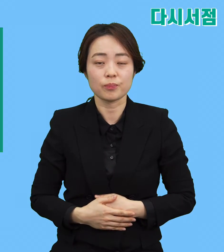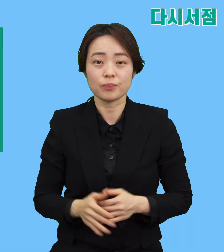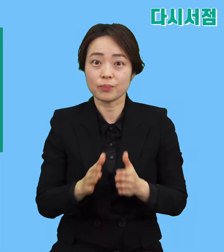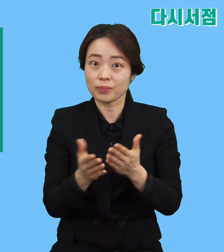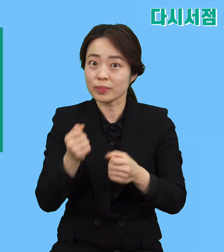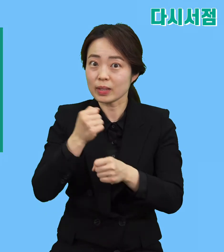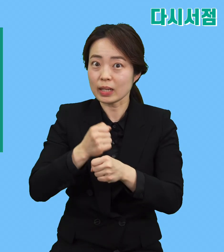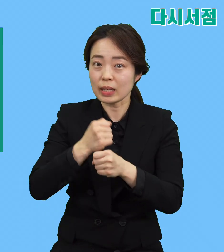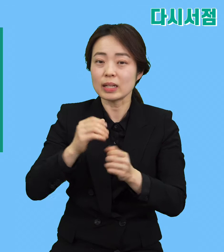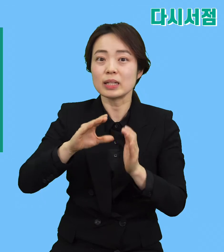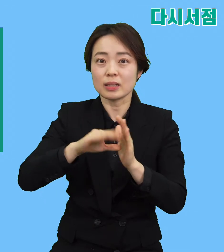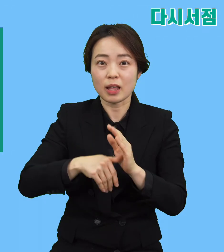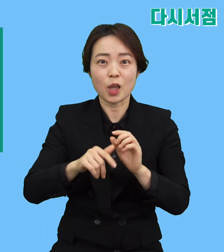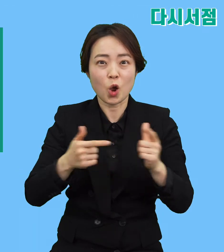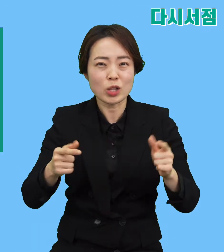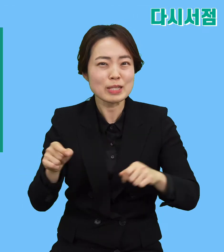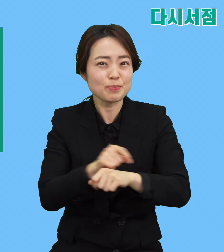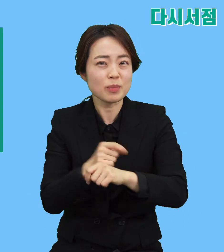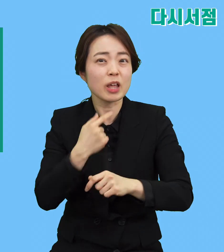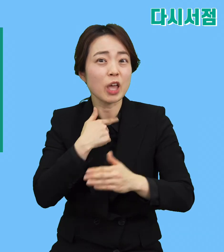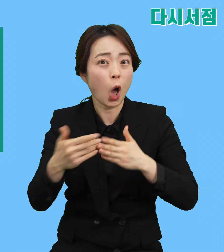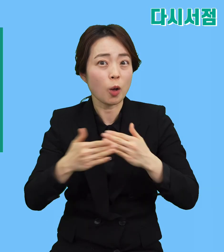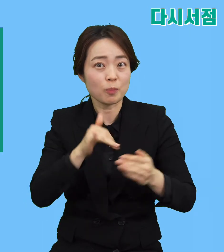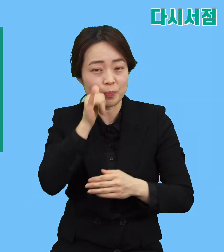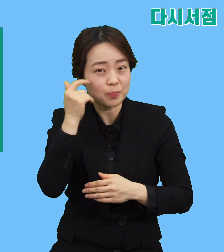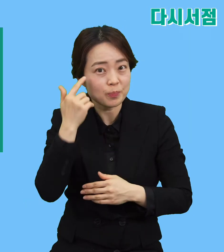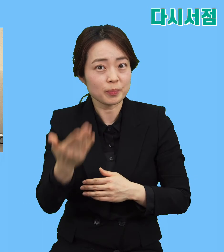책을 만들면서 했던 모험이 있을까요?